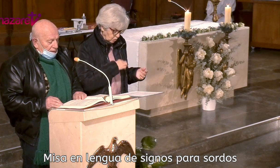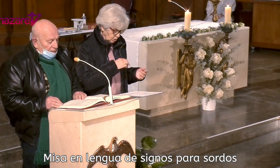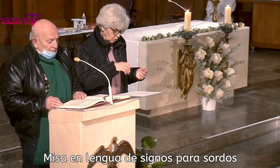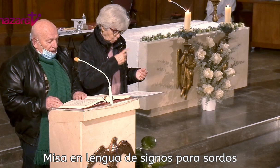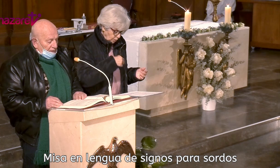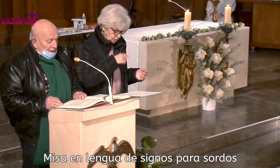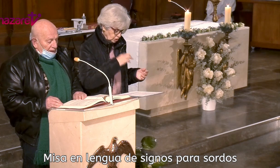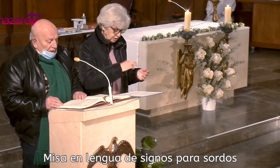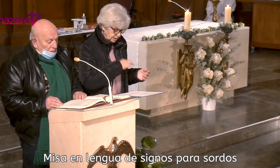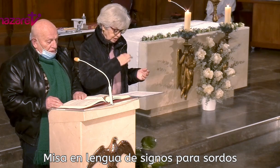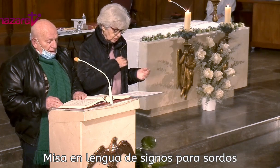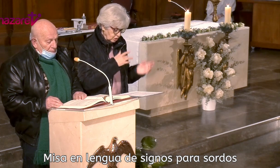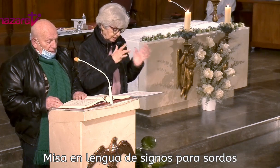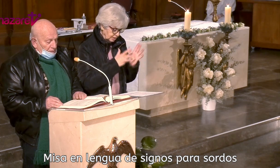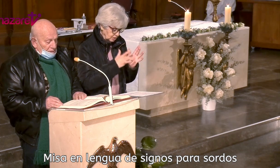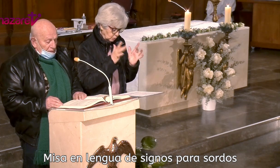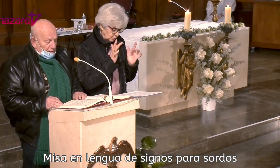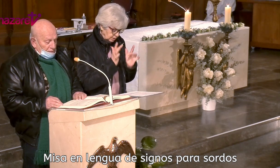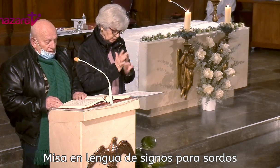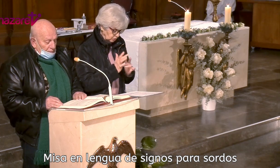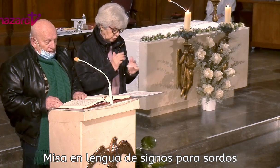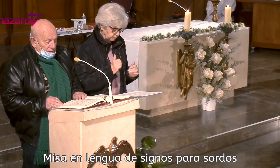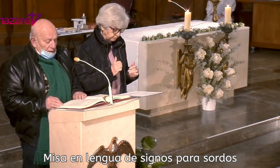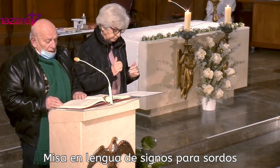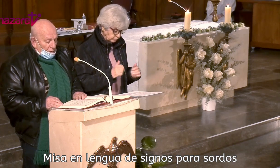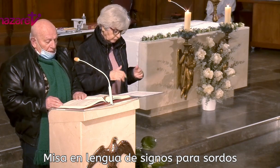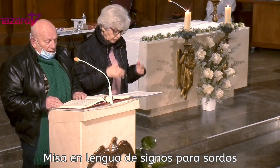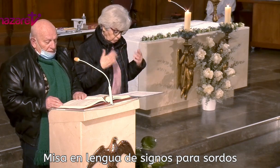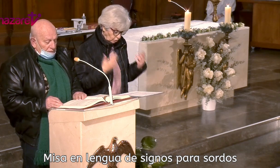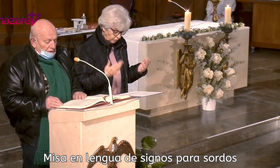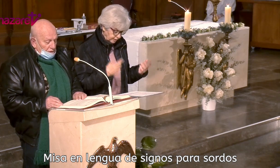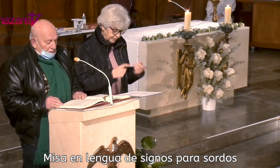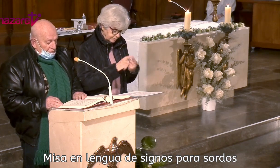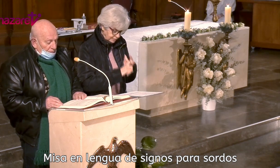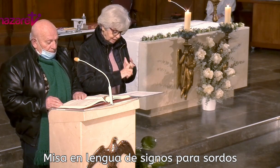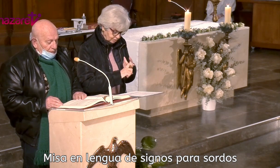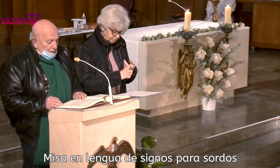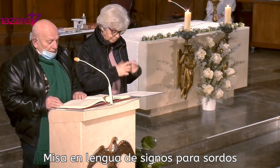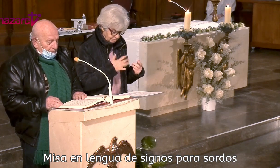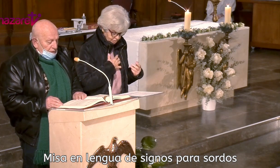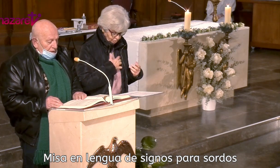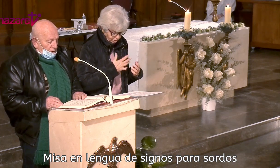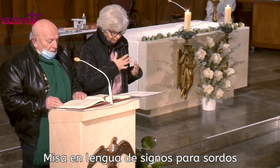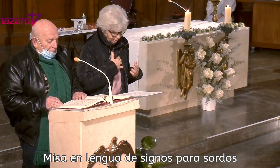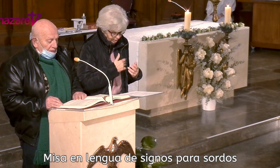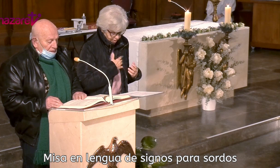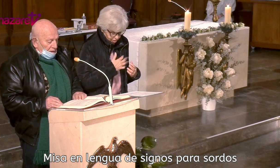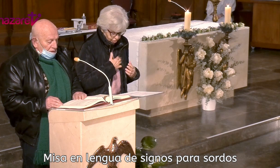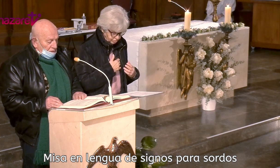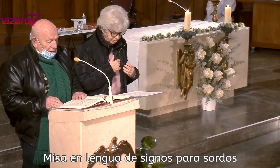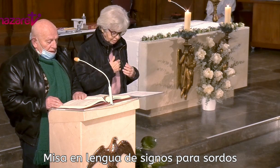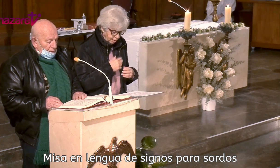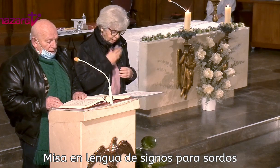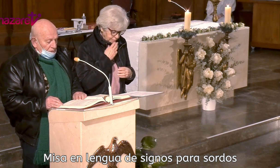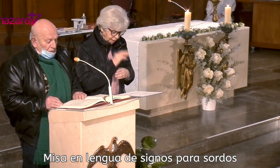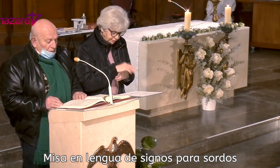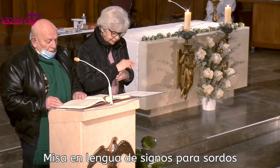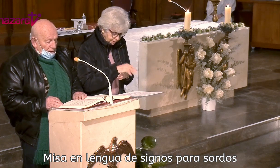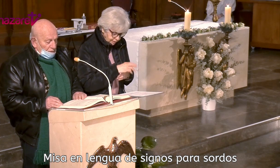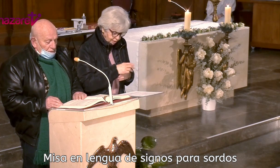Entregaos siempre sin reservas a la obra del Señor, convencidos de que vuestro esfuerzo